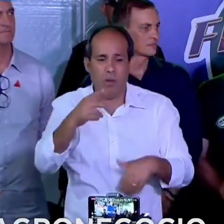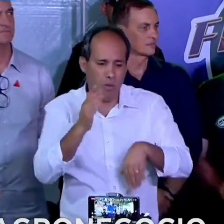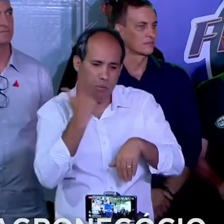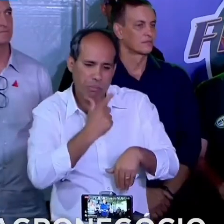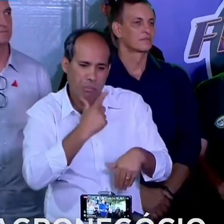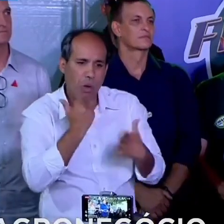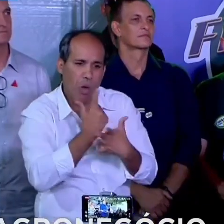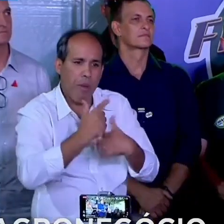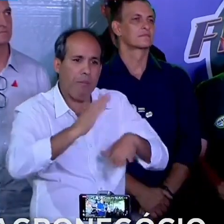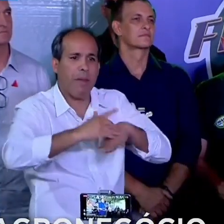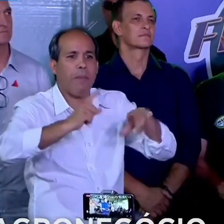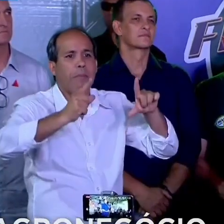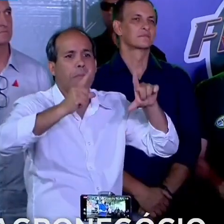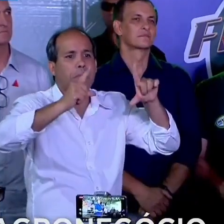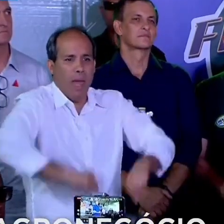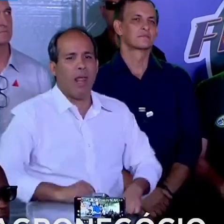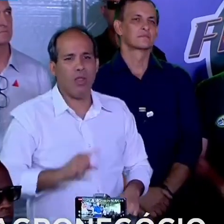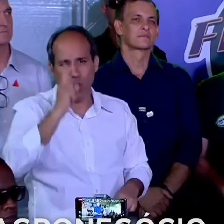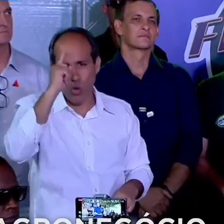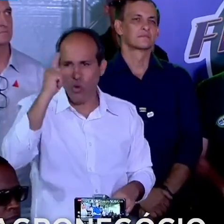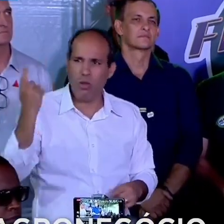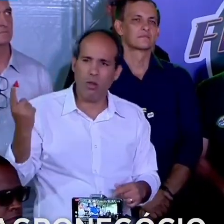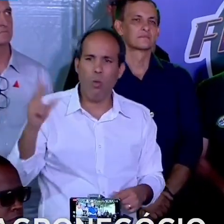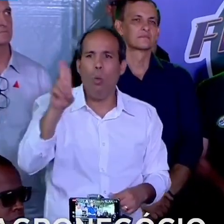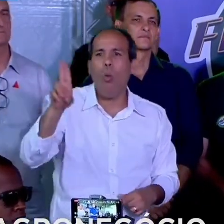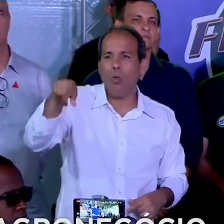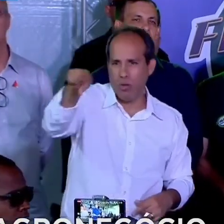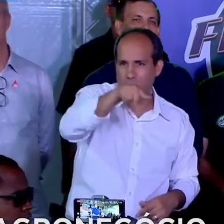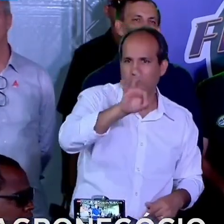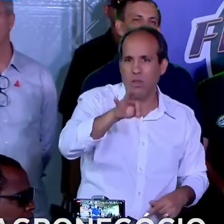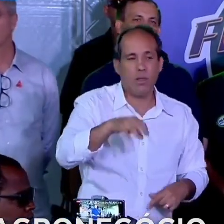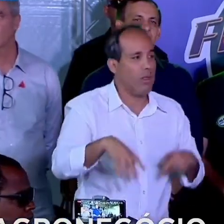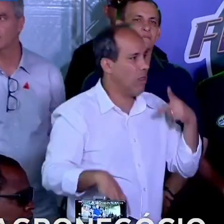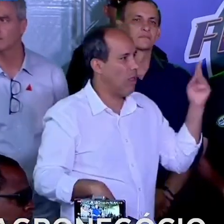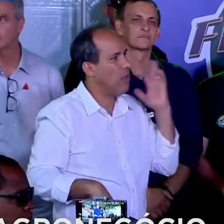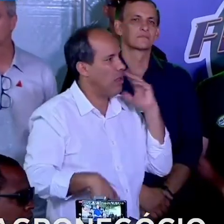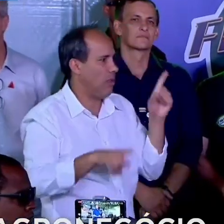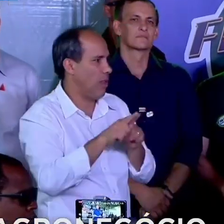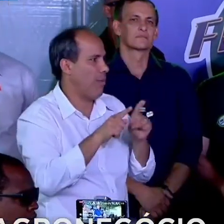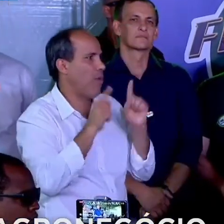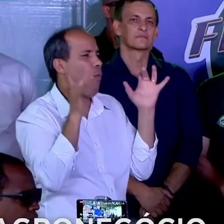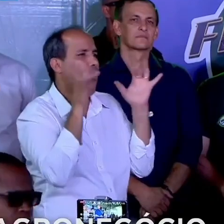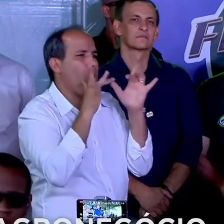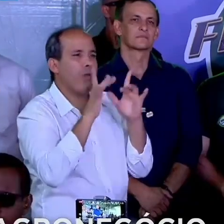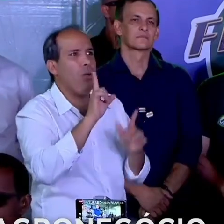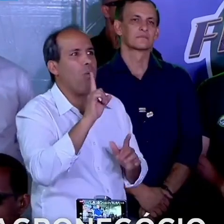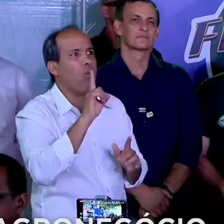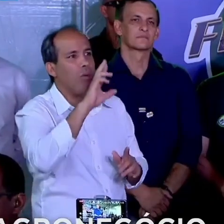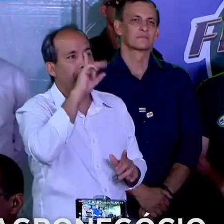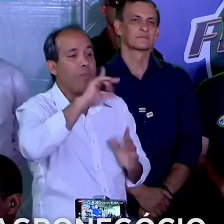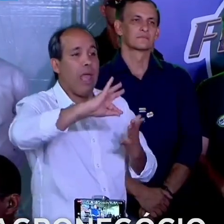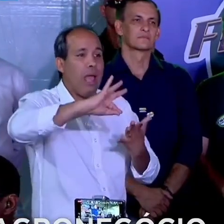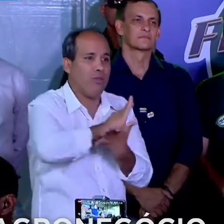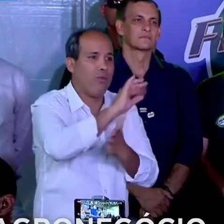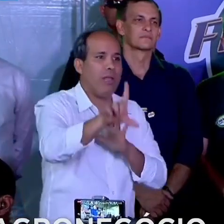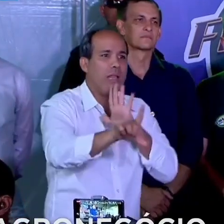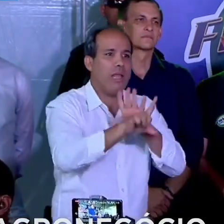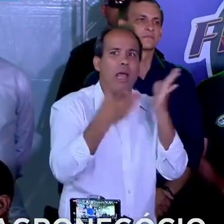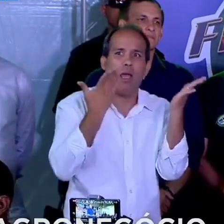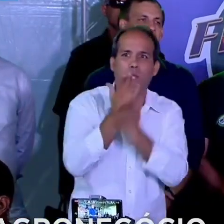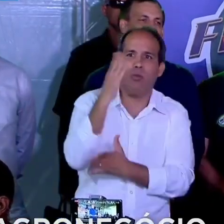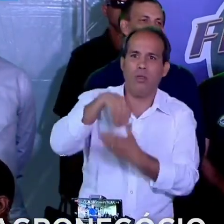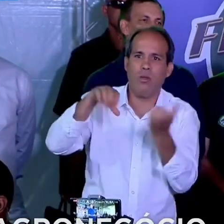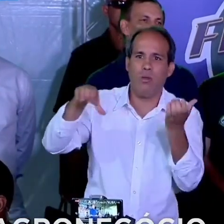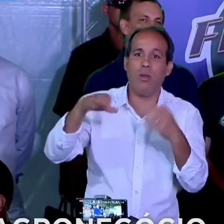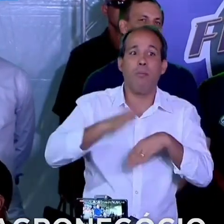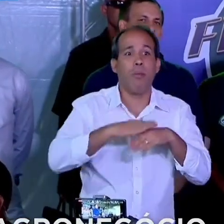consumimos no nosso dia a dia. Também o Tarcísio, em contrato, ou melhor, em lei aprovado pelo Congresso, de